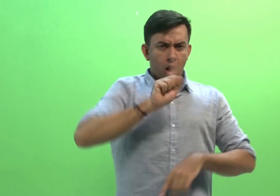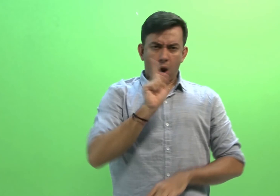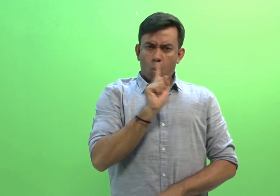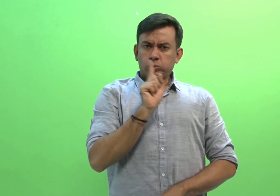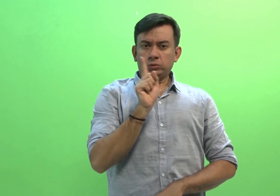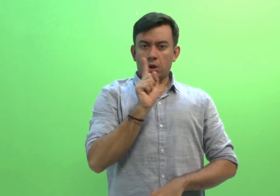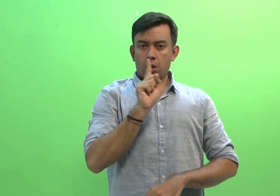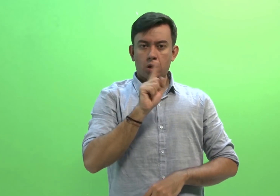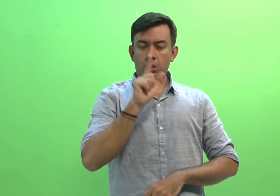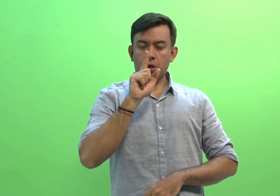não.